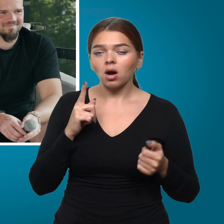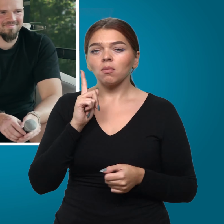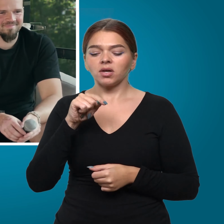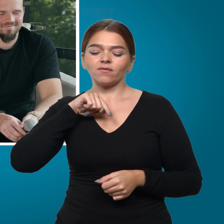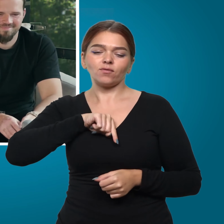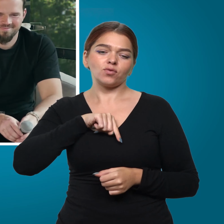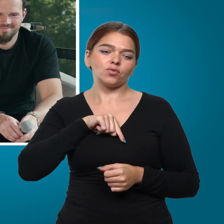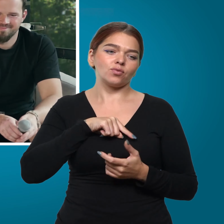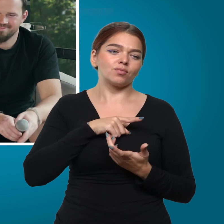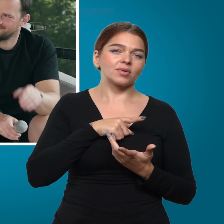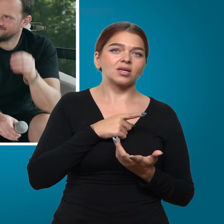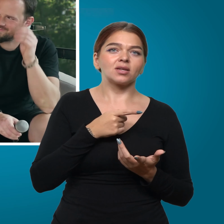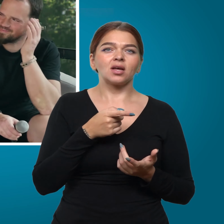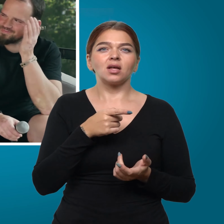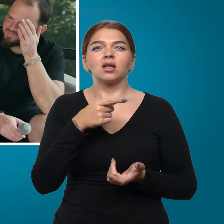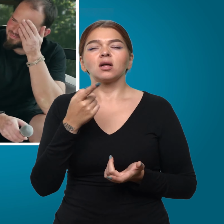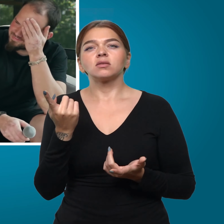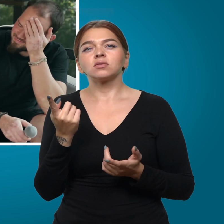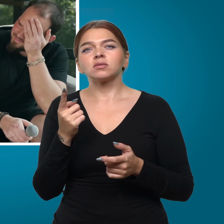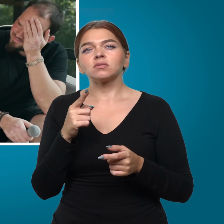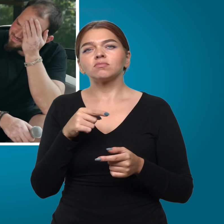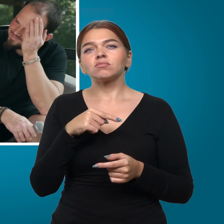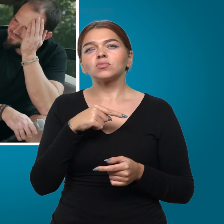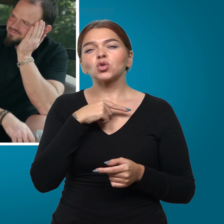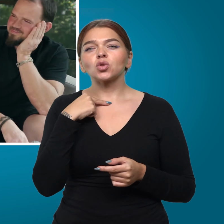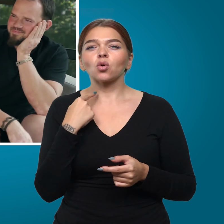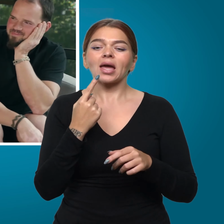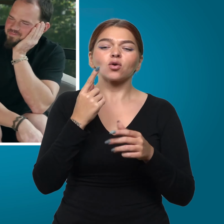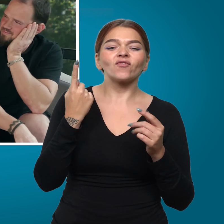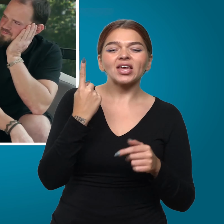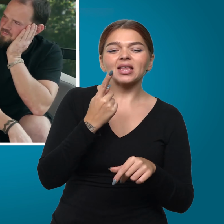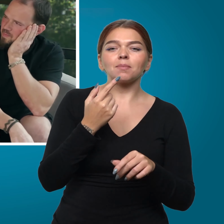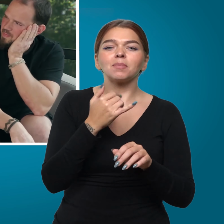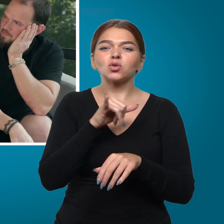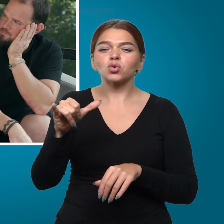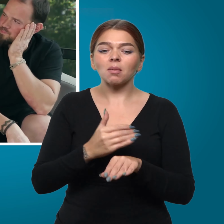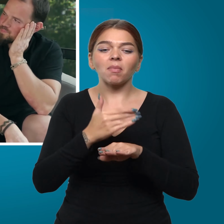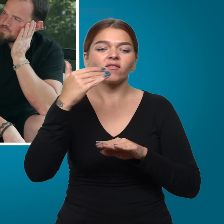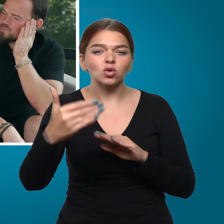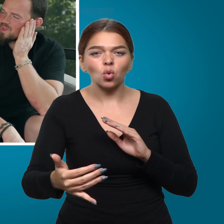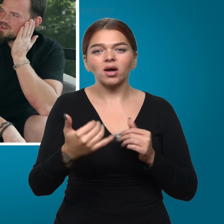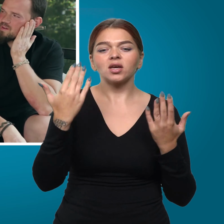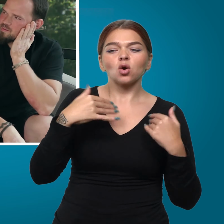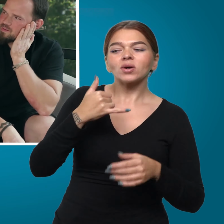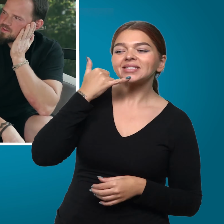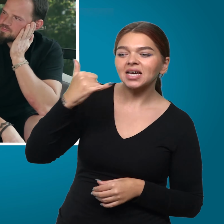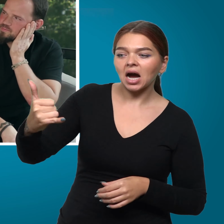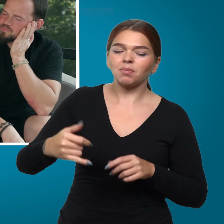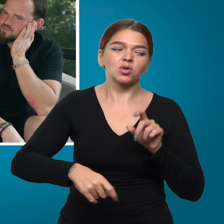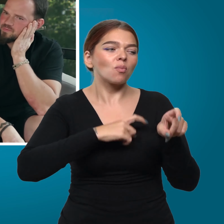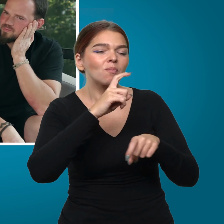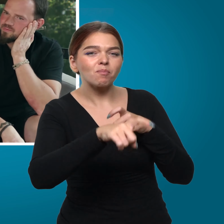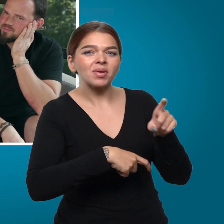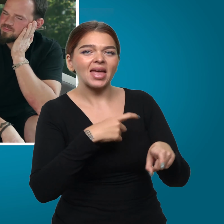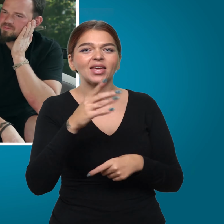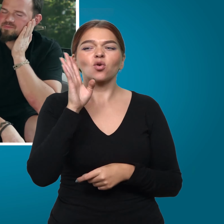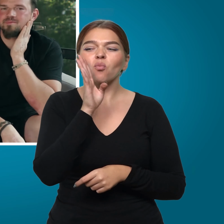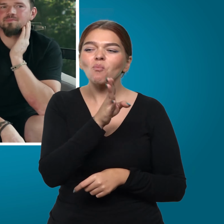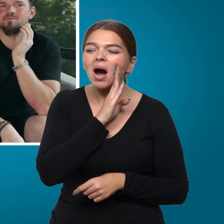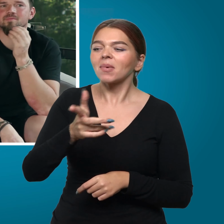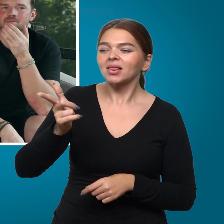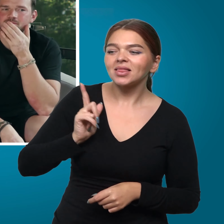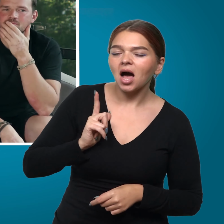jau skambutis, jau bėgi, ten prakaitas pila, nes jau mama, žinai, taigi sakiau tada ir tada būti. Žodžiu, buvau laikoma